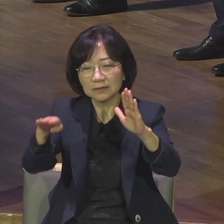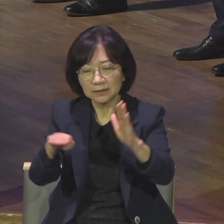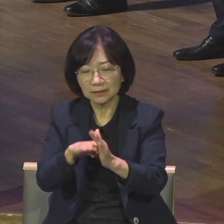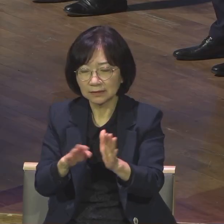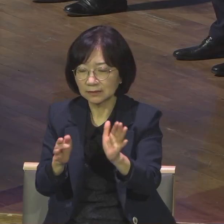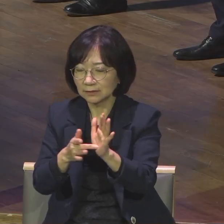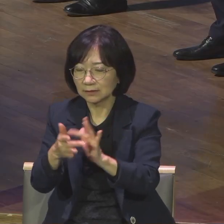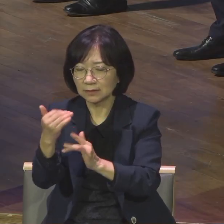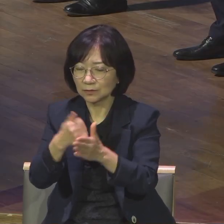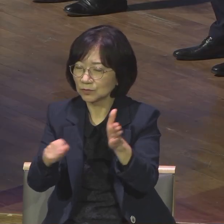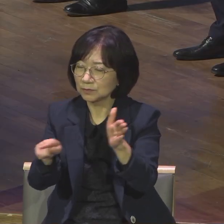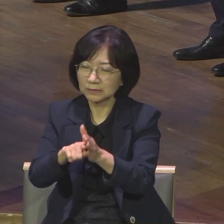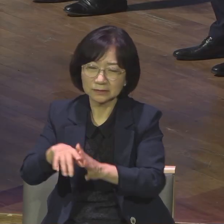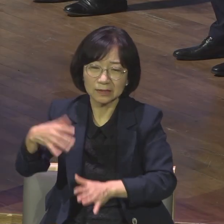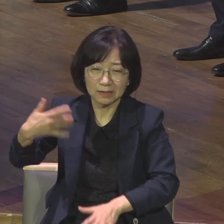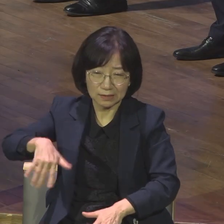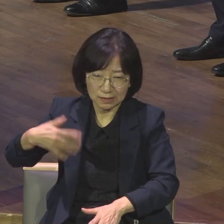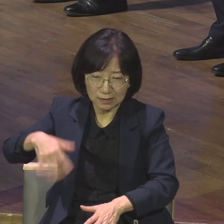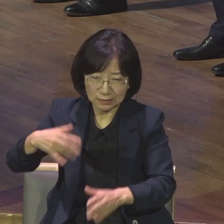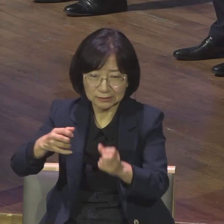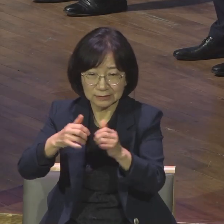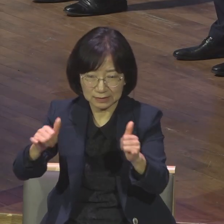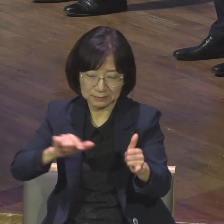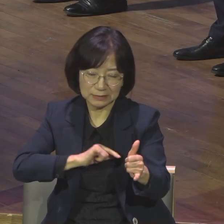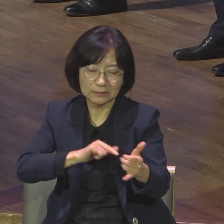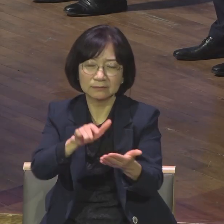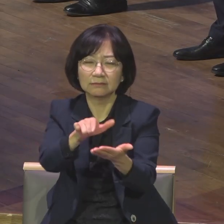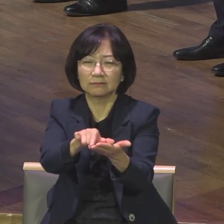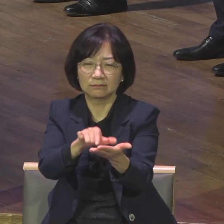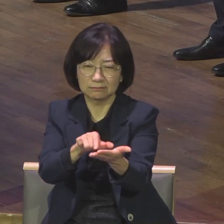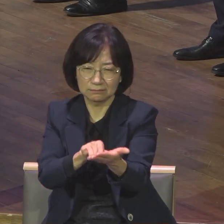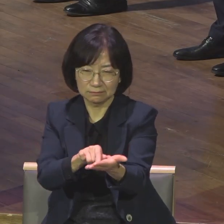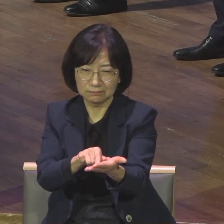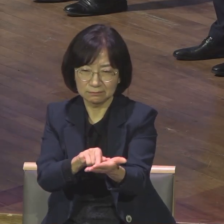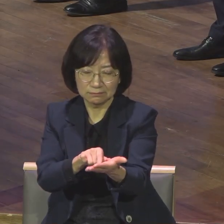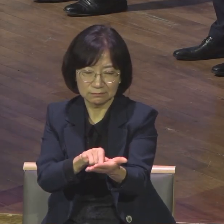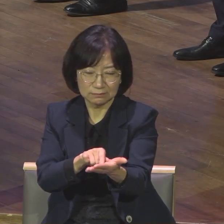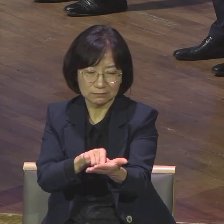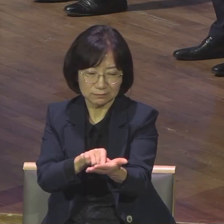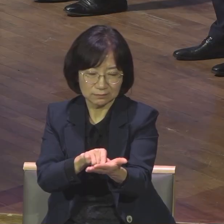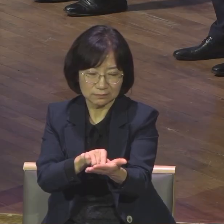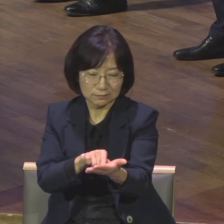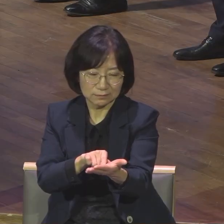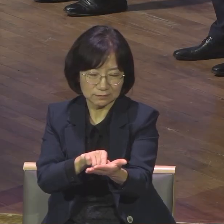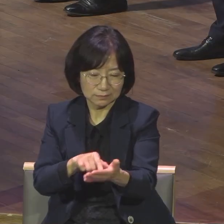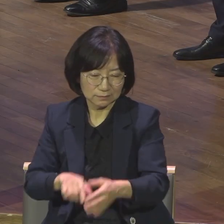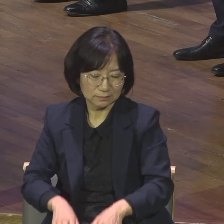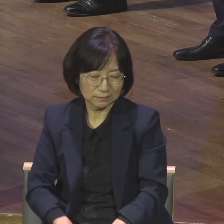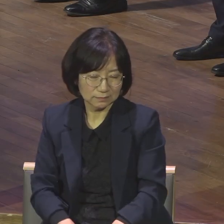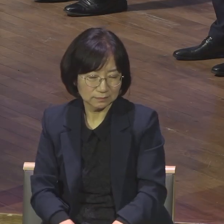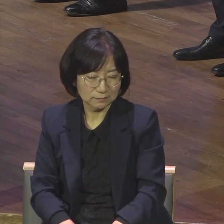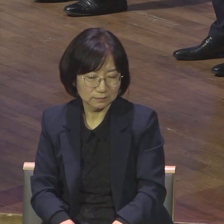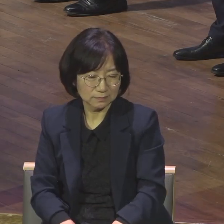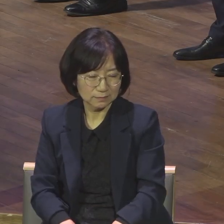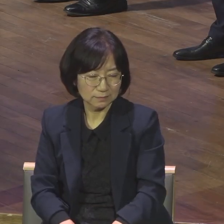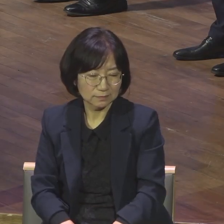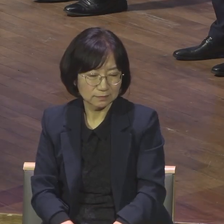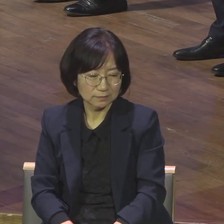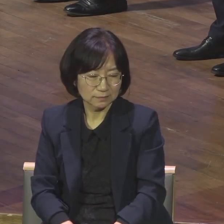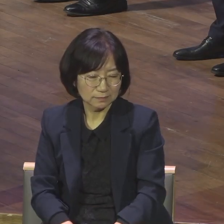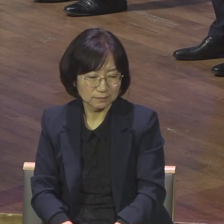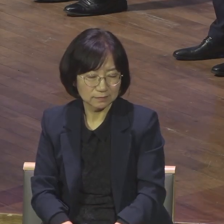않는 불신 가족들의 이름이 쓰여져 있습니다. 다 이렇게 랜덤하게 나눠드렸습니다.